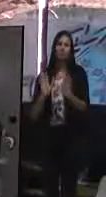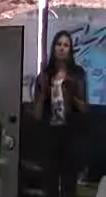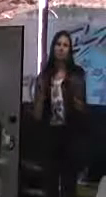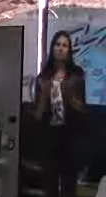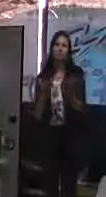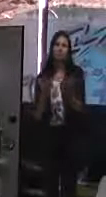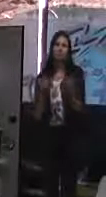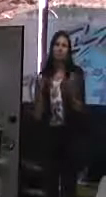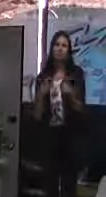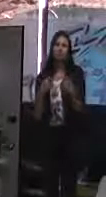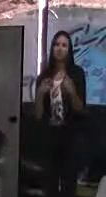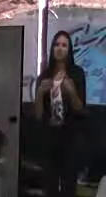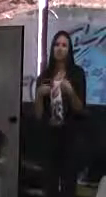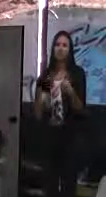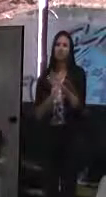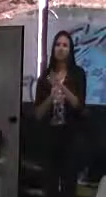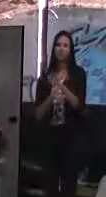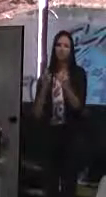que resolver.